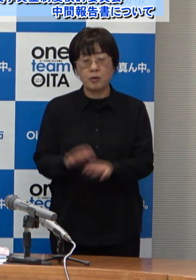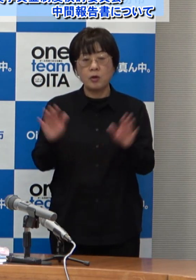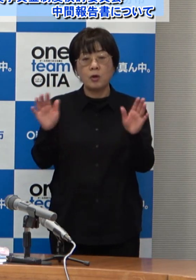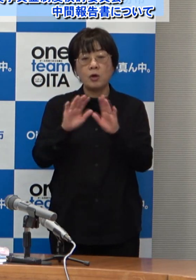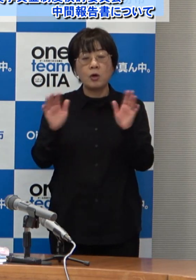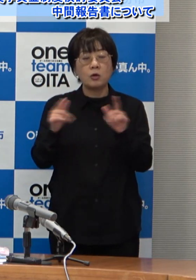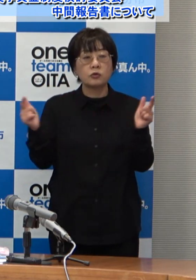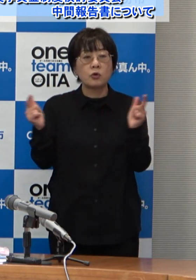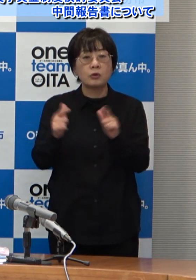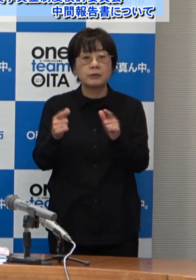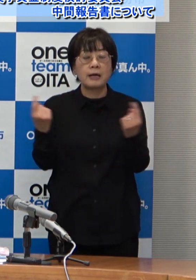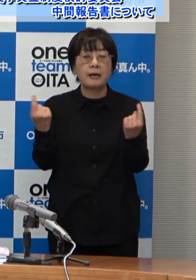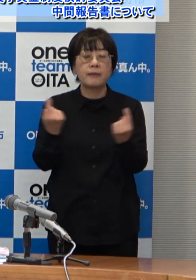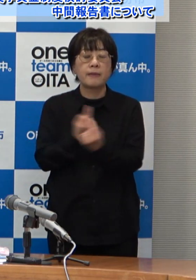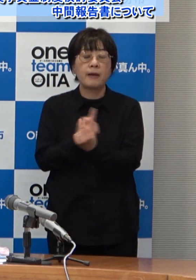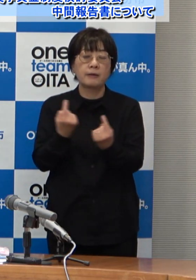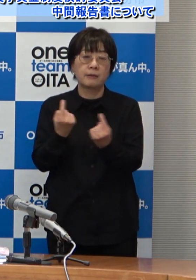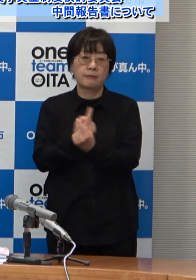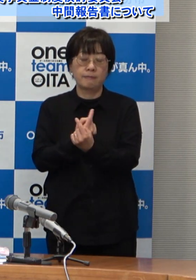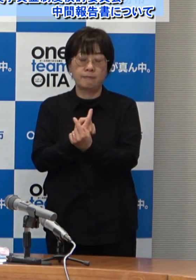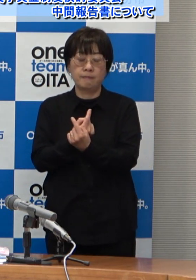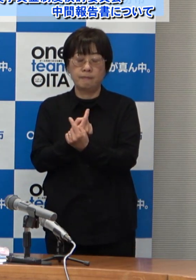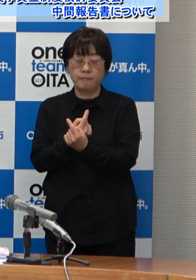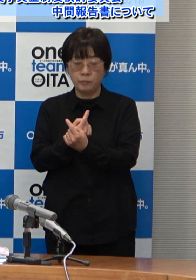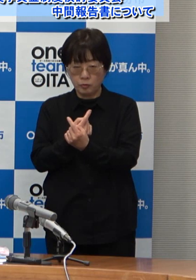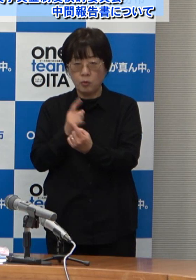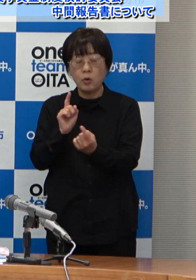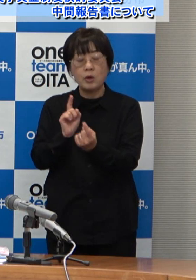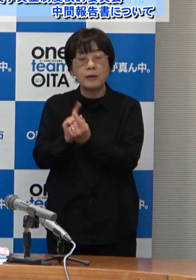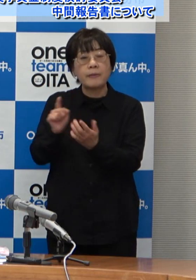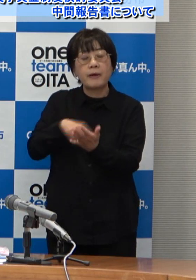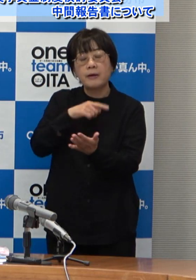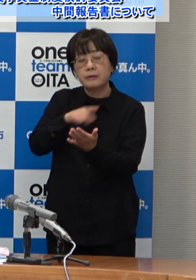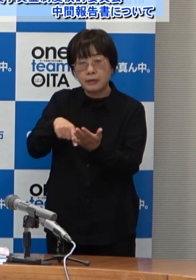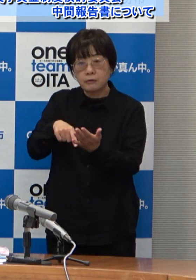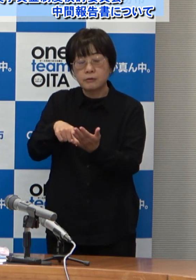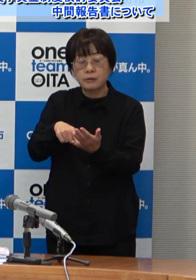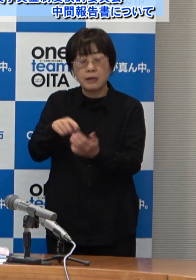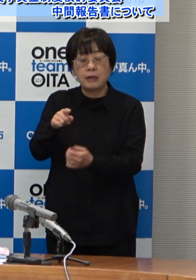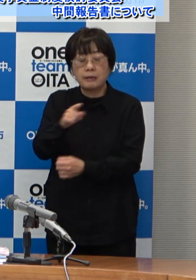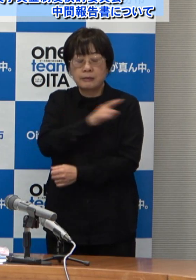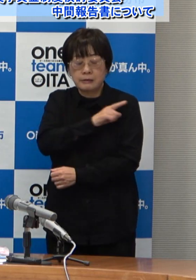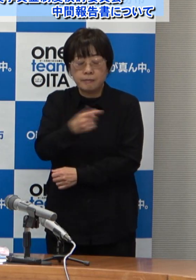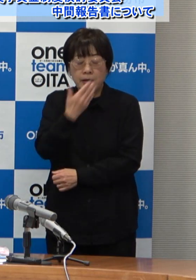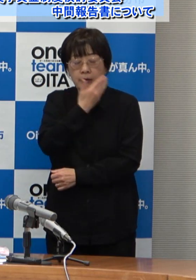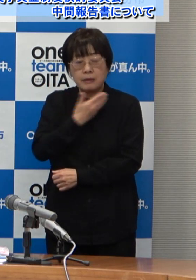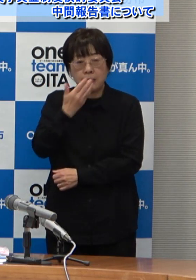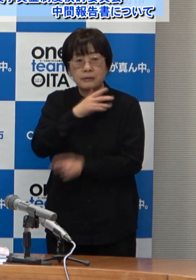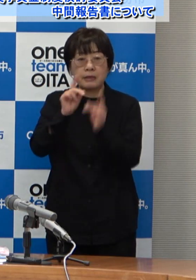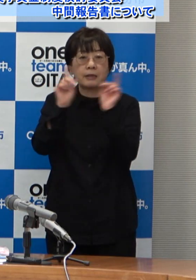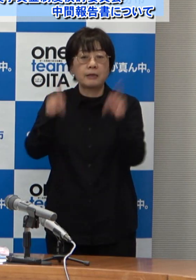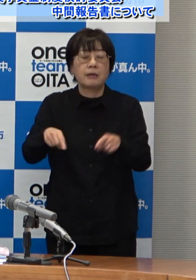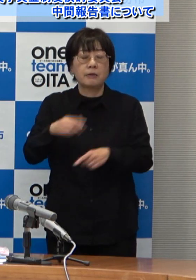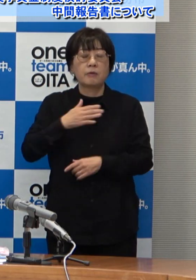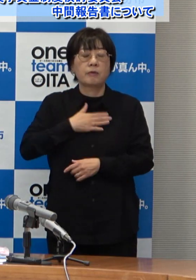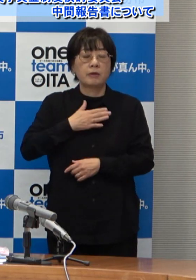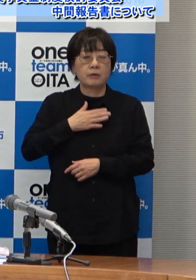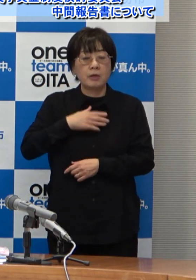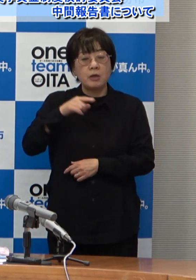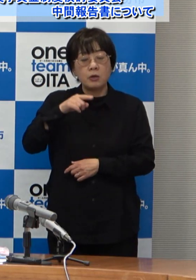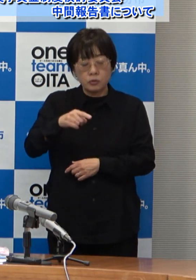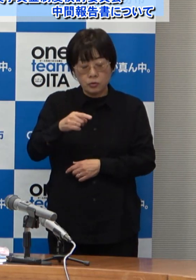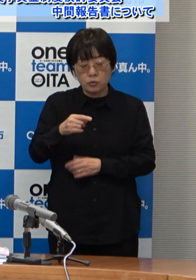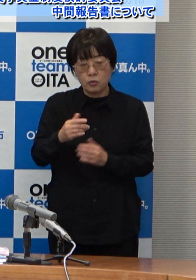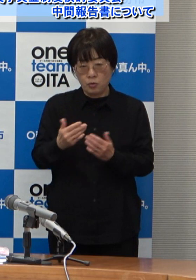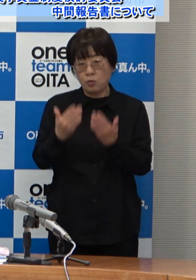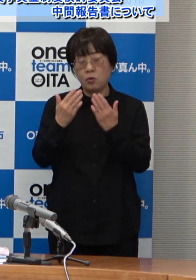今後も今年も本市の最優先課題であると認識しておりますのでえ小学資金制度の充実